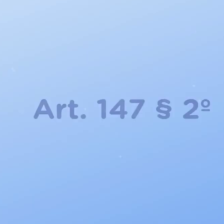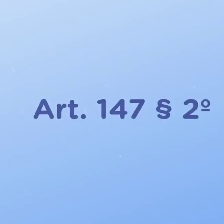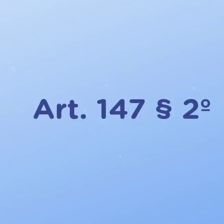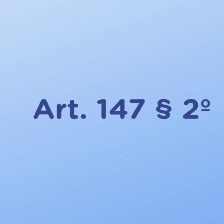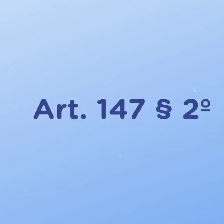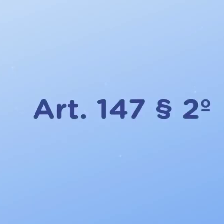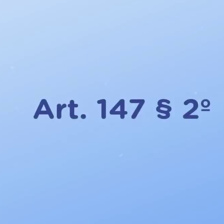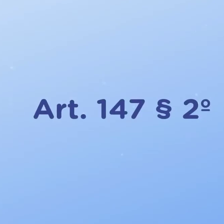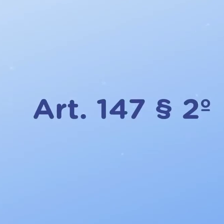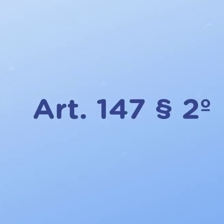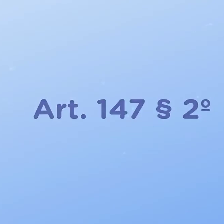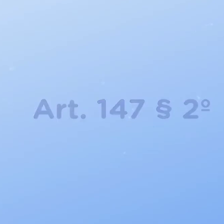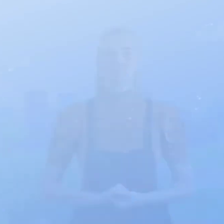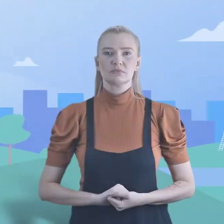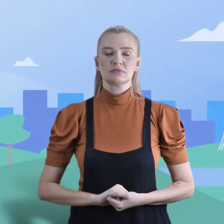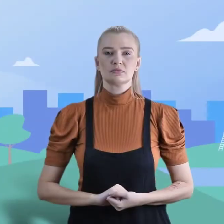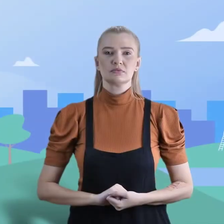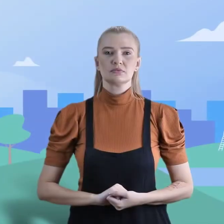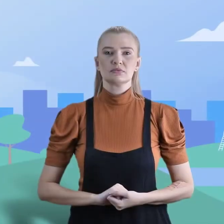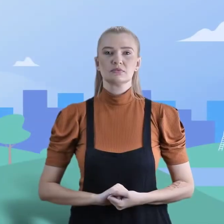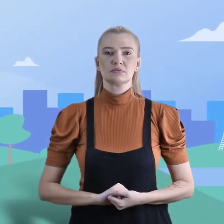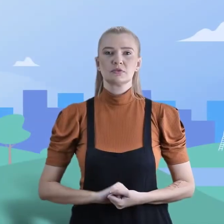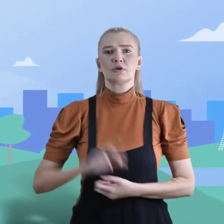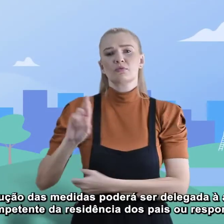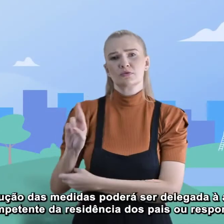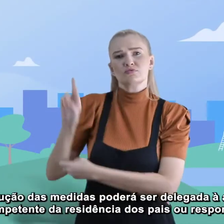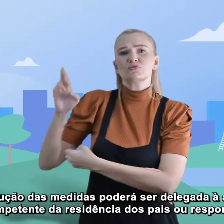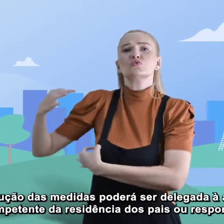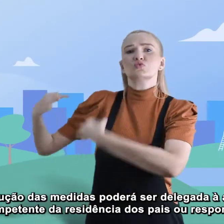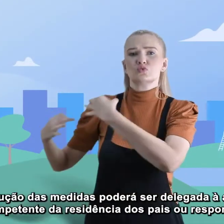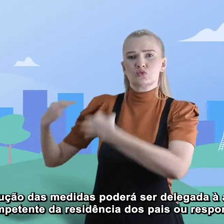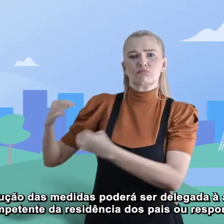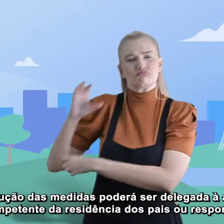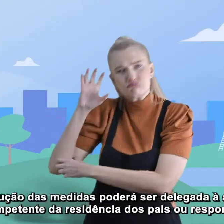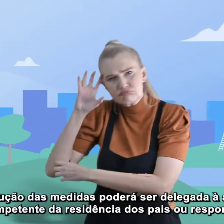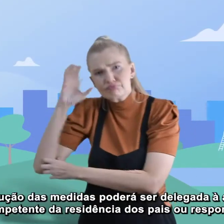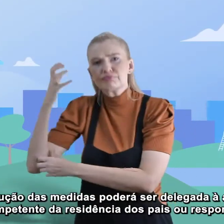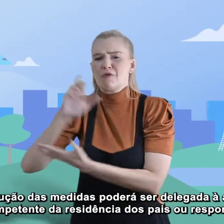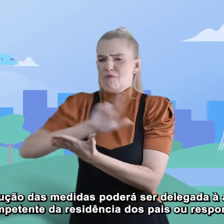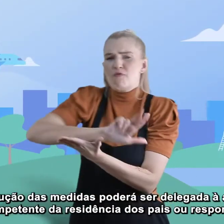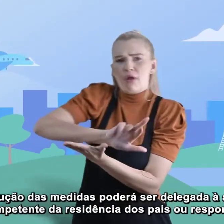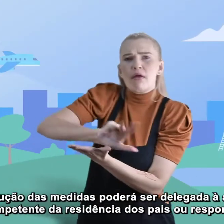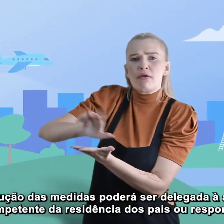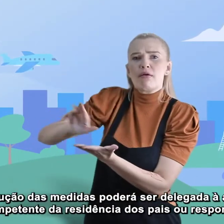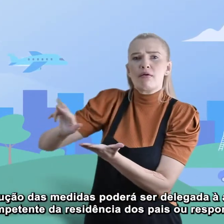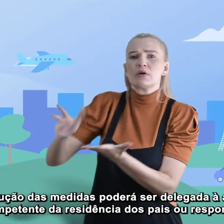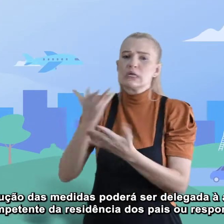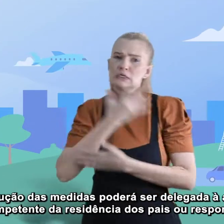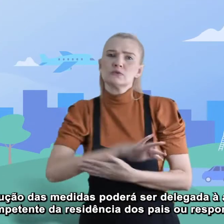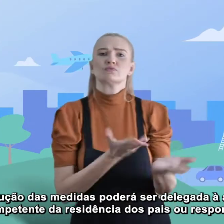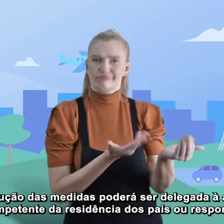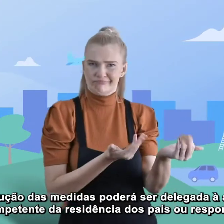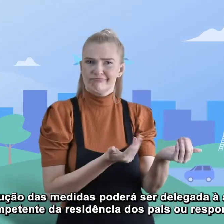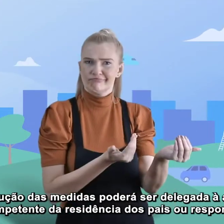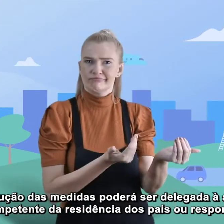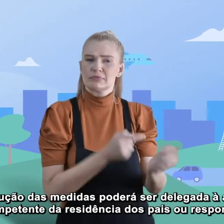Artigo 147, parágrafo 2º. A execução das medidas poderá ser delegada à autoridade